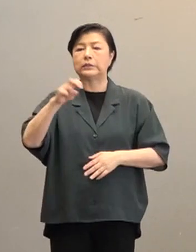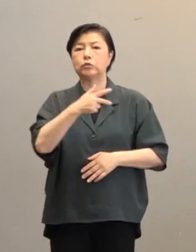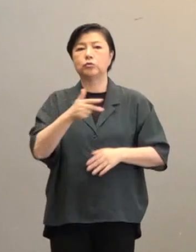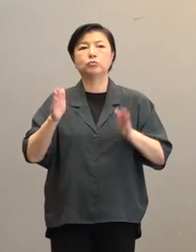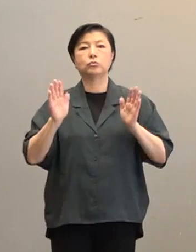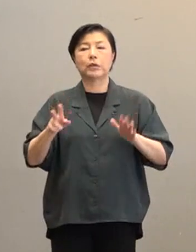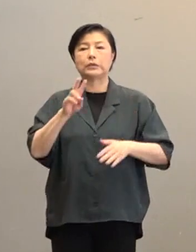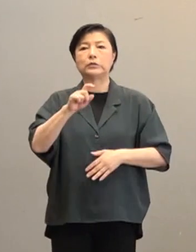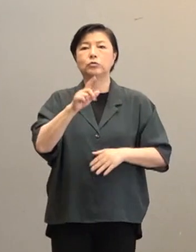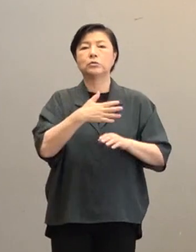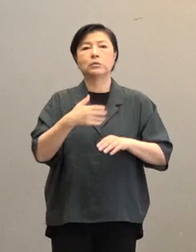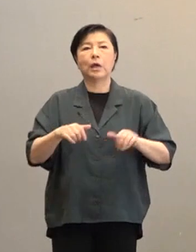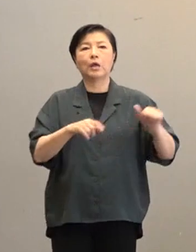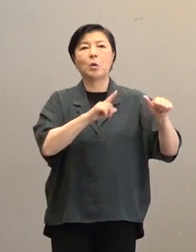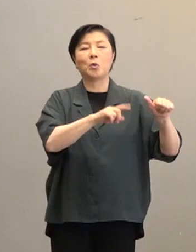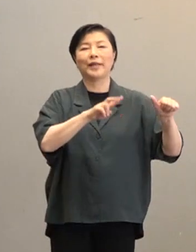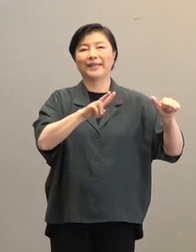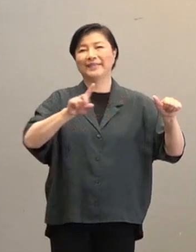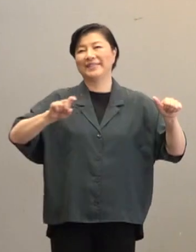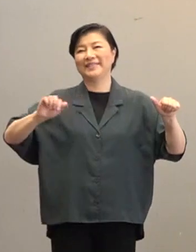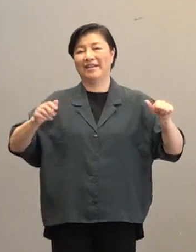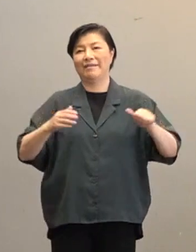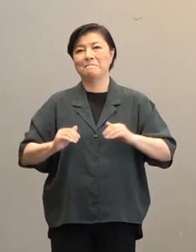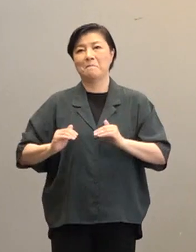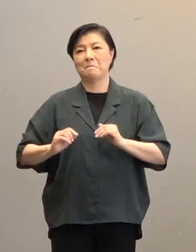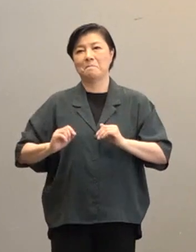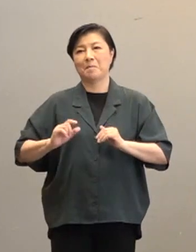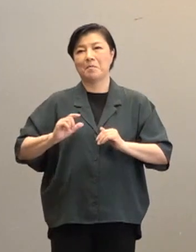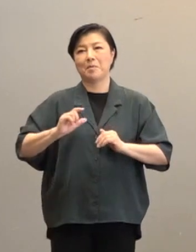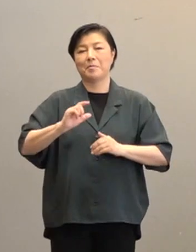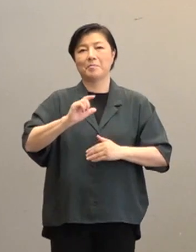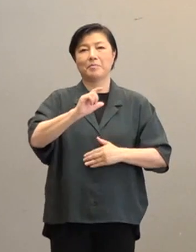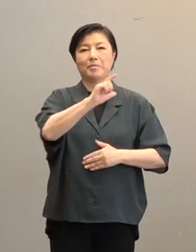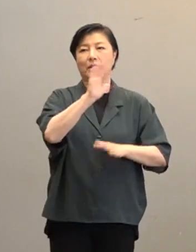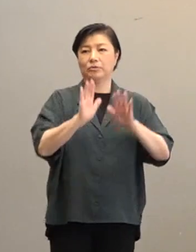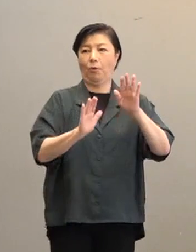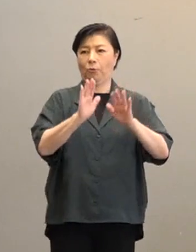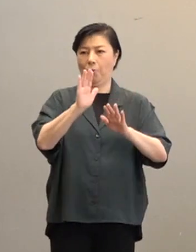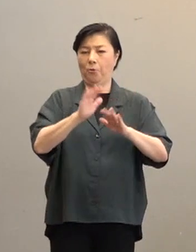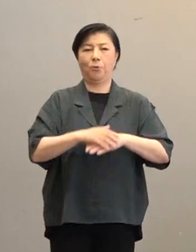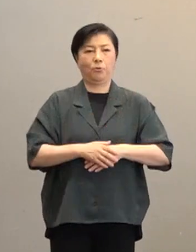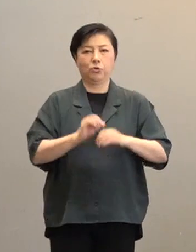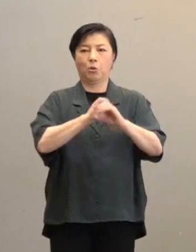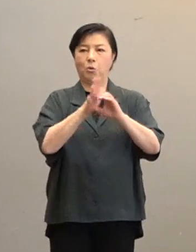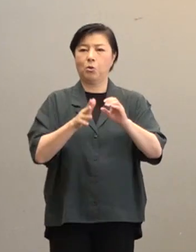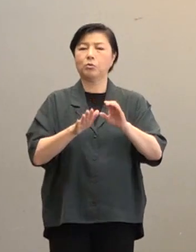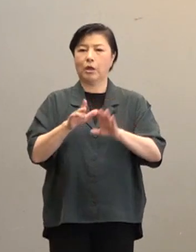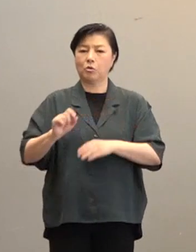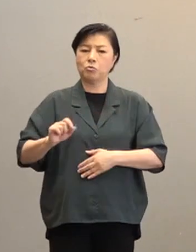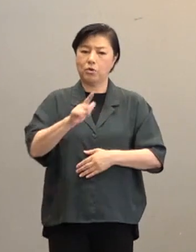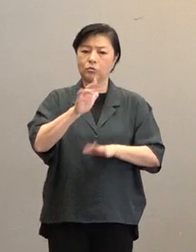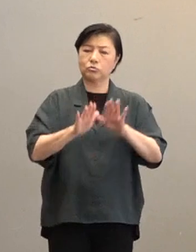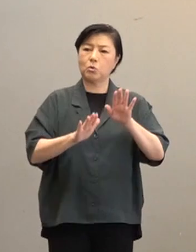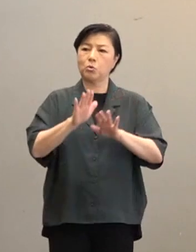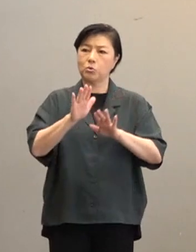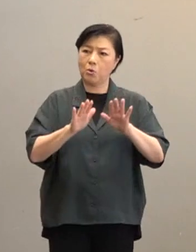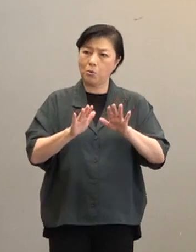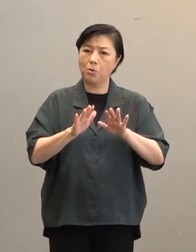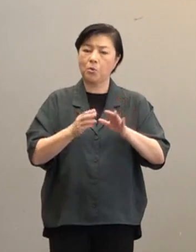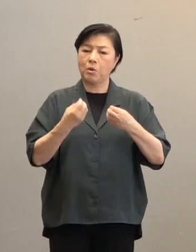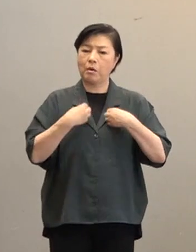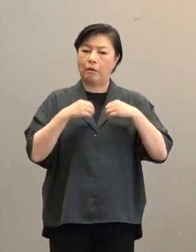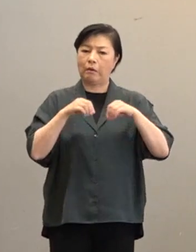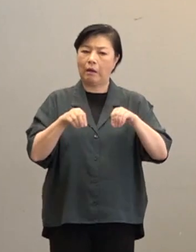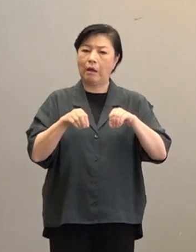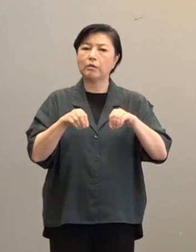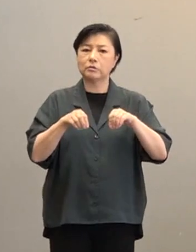21週が 5.21 と徐々に増えている状況かと思います。こういった週報の状況からですね、現在の感染動向は